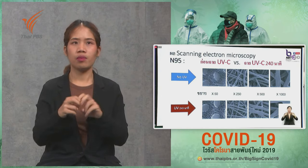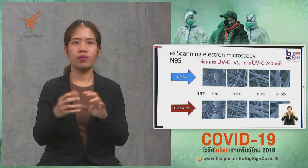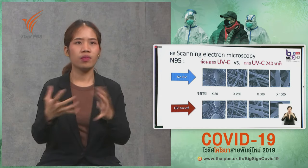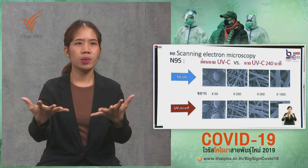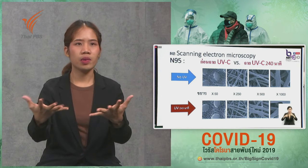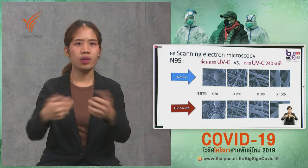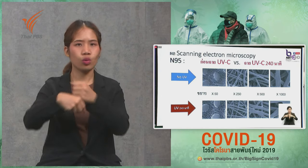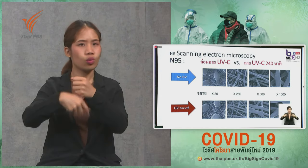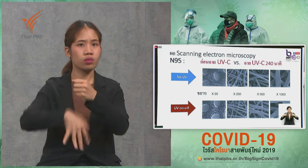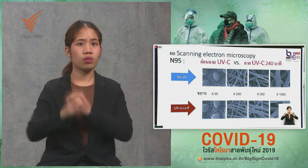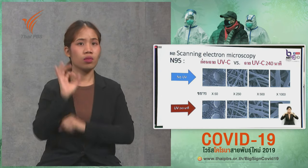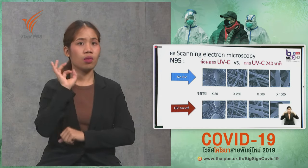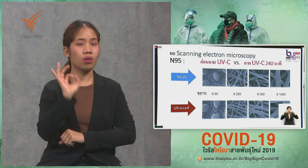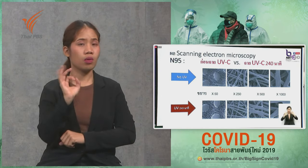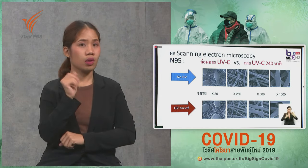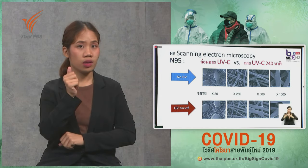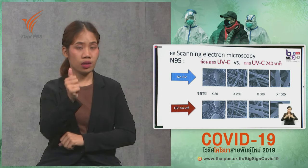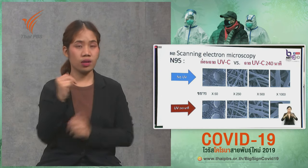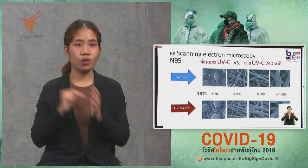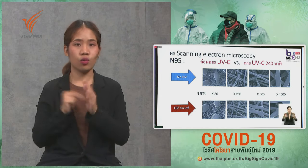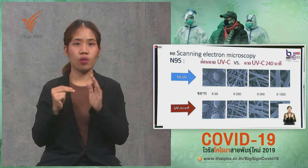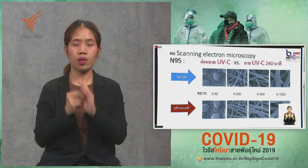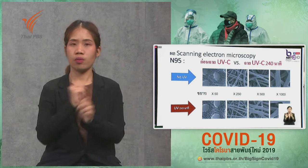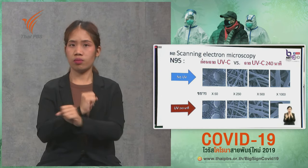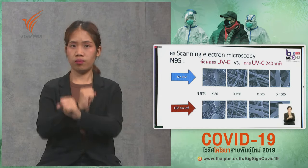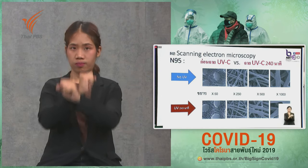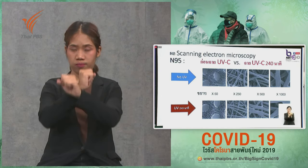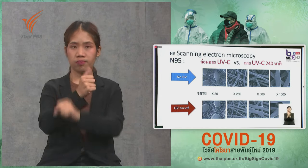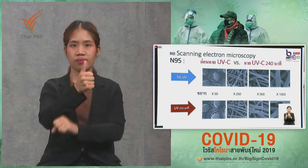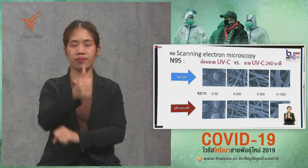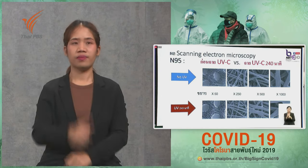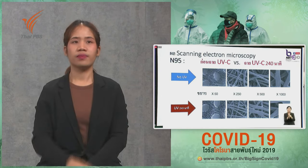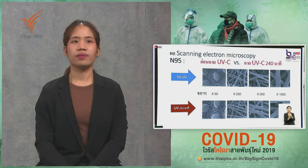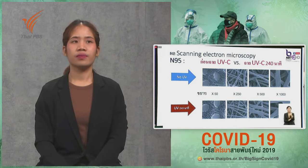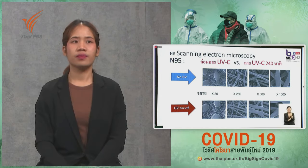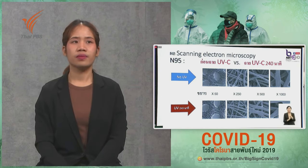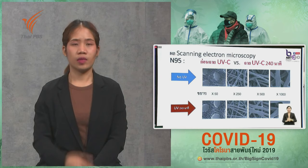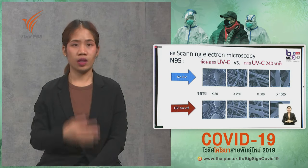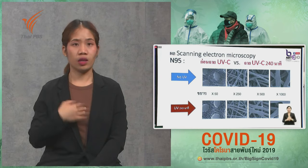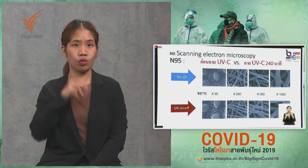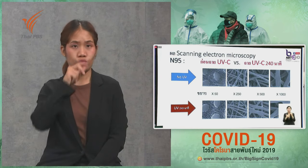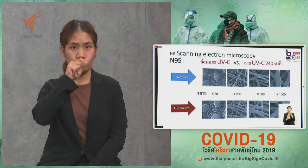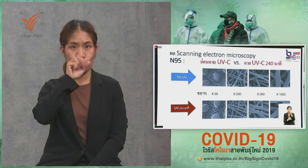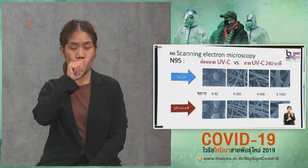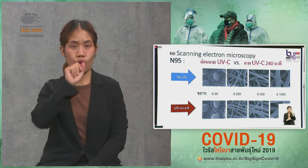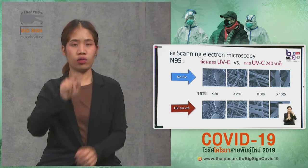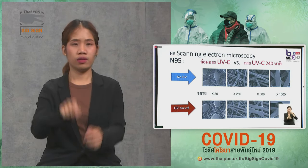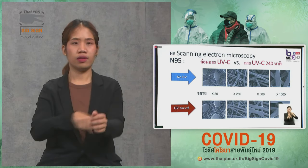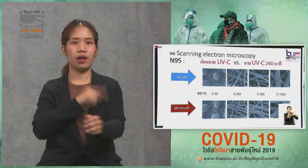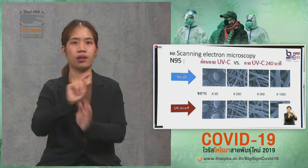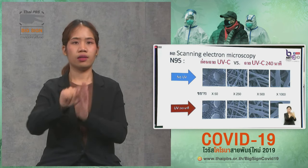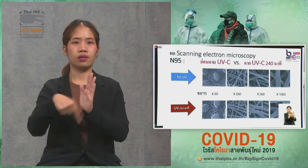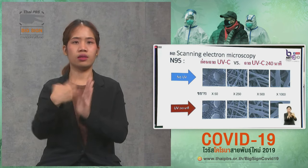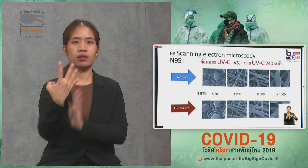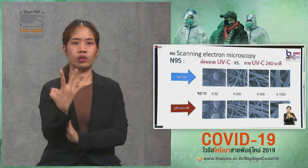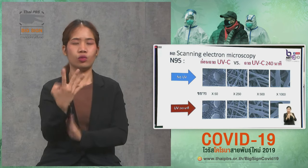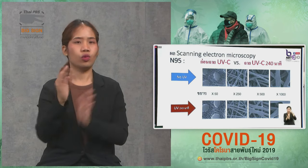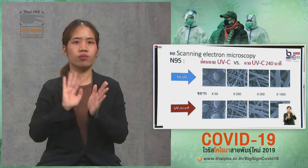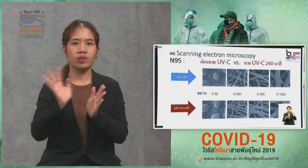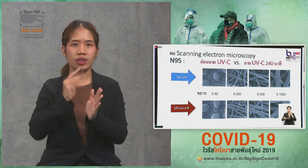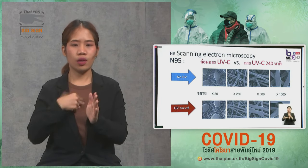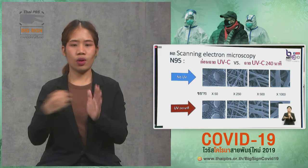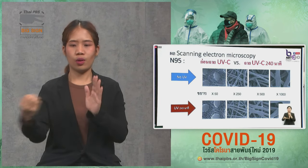ก็ยังดีอยู่ดังนั้นมันก็ยังกันเชื้อโรคได้เหมือนเดิมนะครับอันนี้เราทดลองถึง4ชั่วโมงนะไม่ใช่ให้ฉายทีเดียว4ชั่วโมงนะ